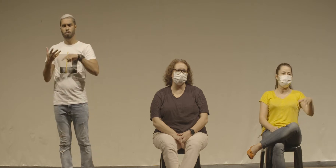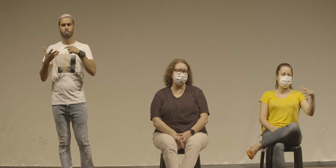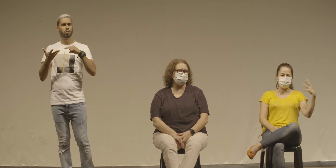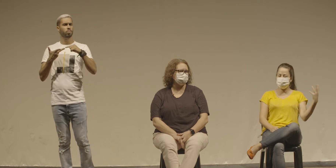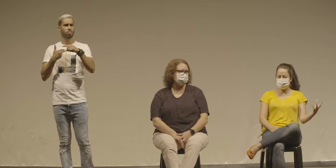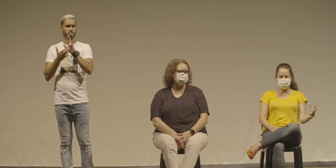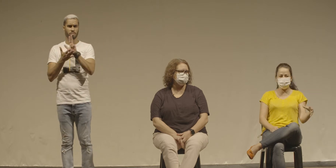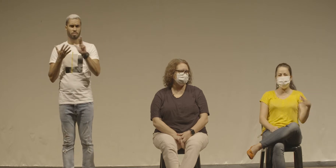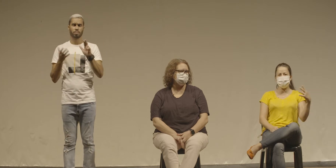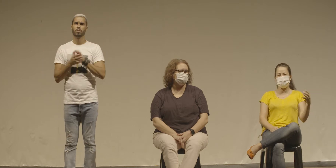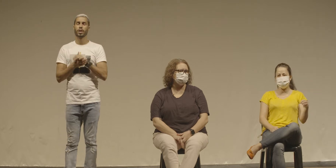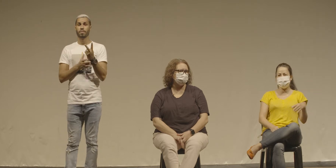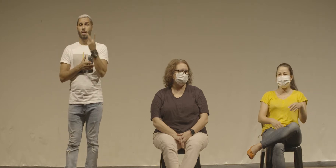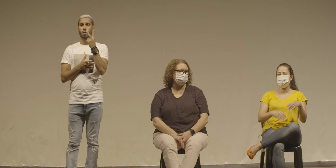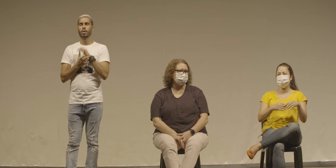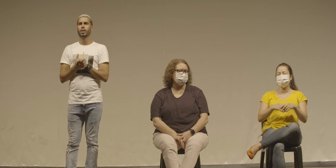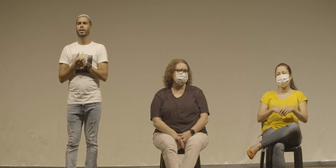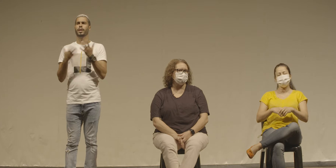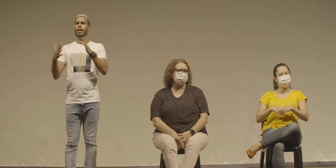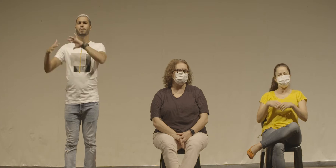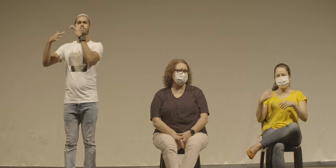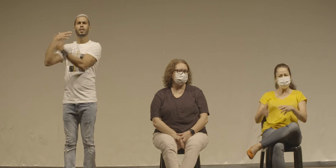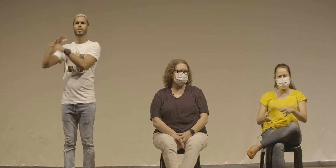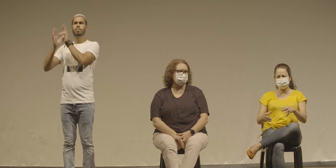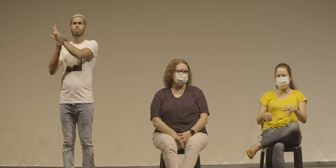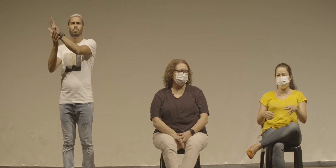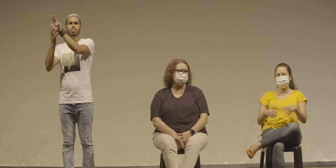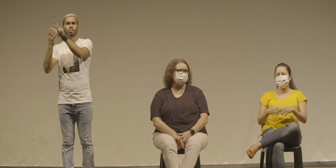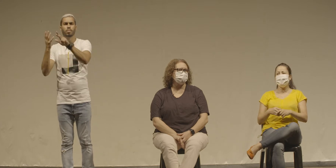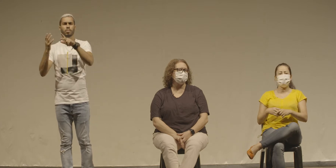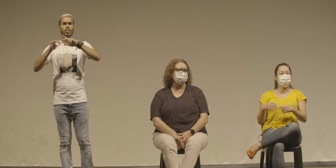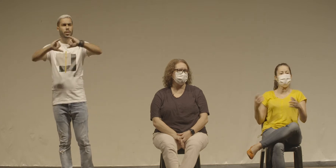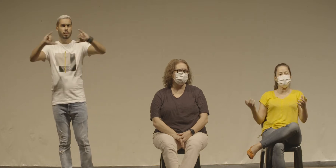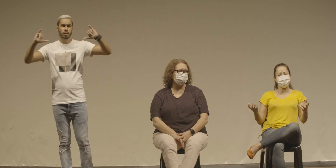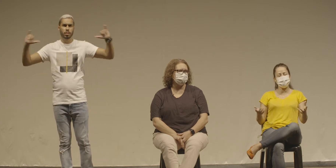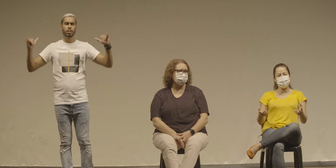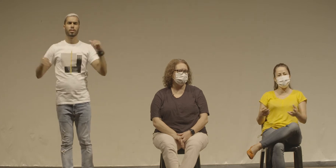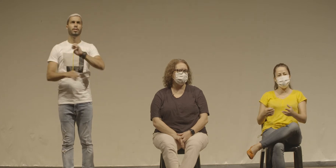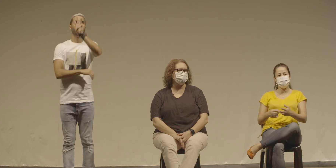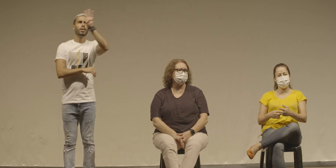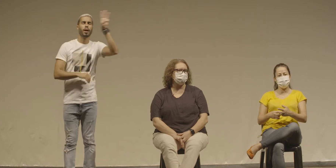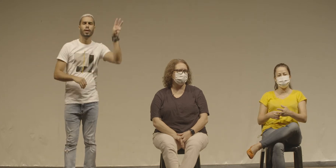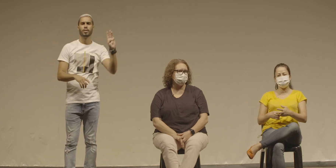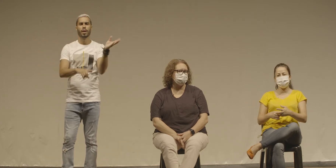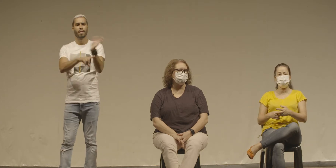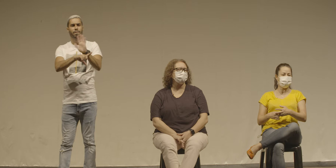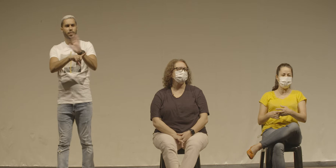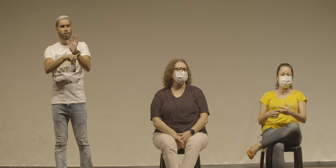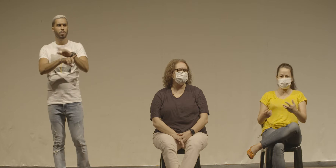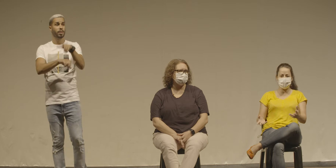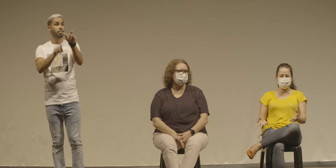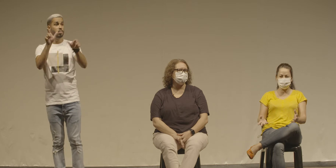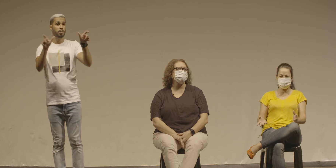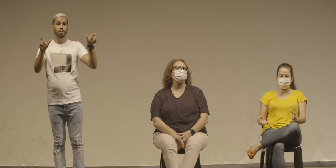sendo feito através de todas as redes sociais, o site, o filme e todas essas atletas que